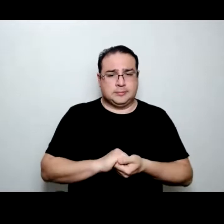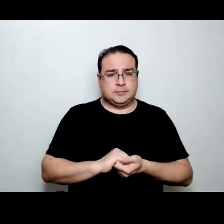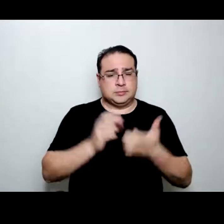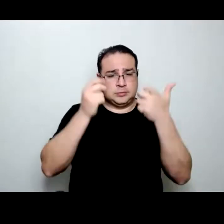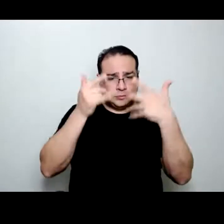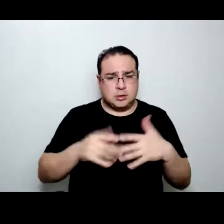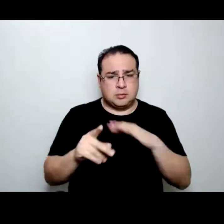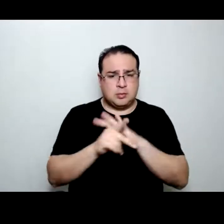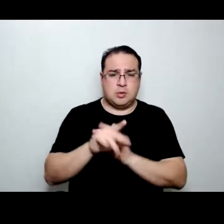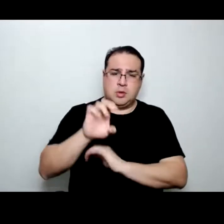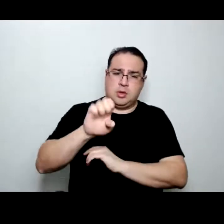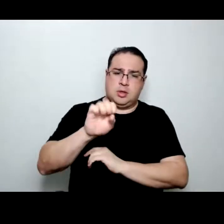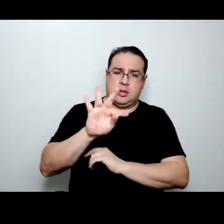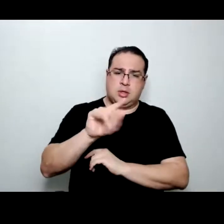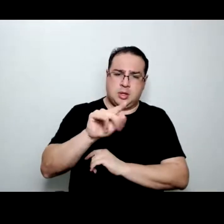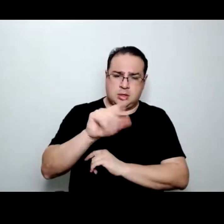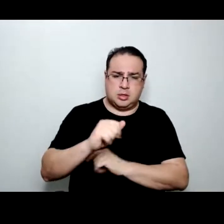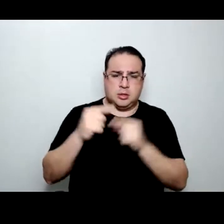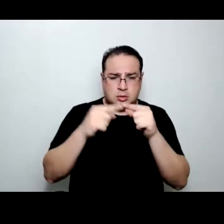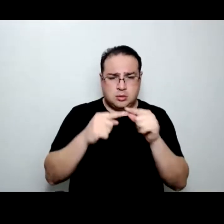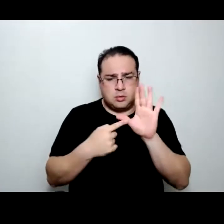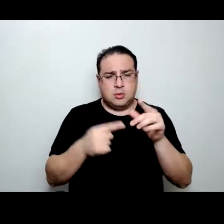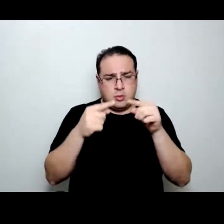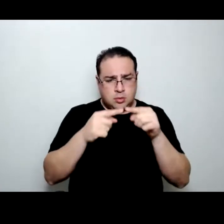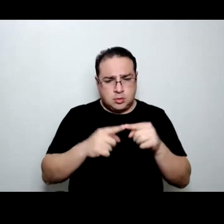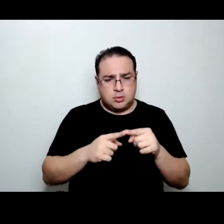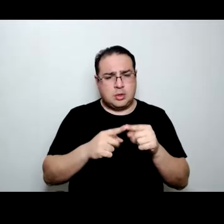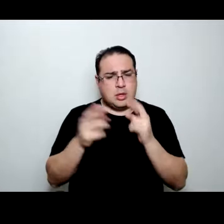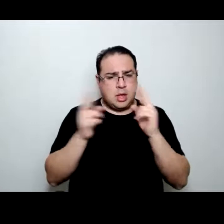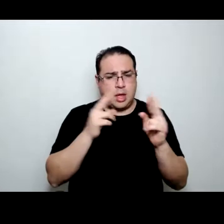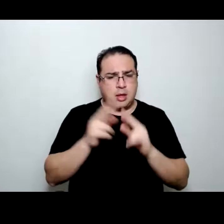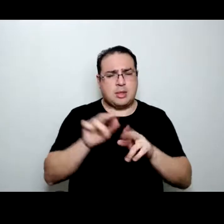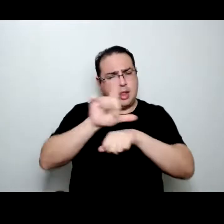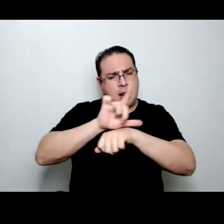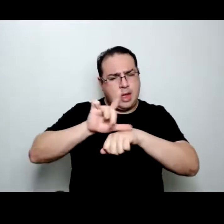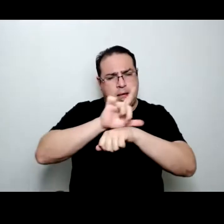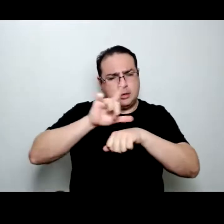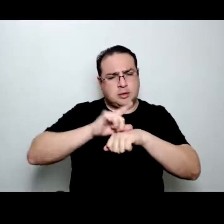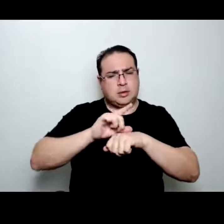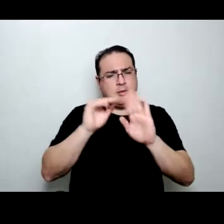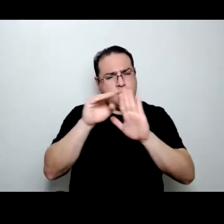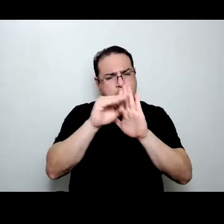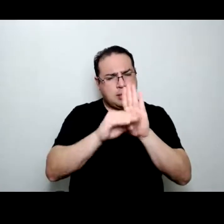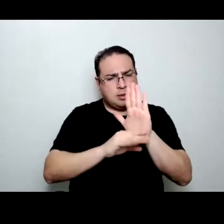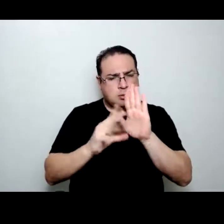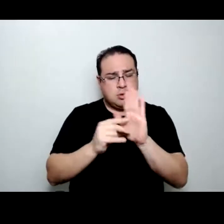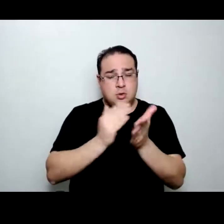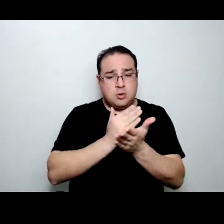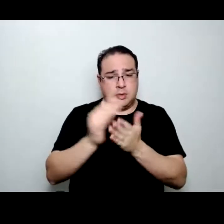descrição estática de um elemento do paradigma lexical de uma língua, quer dizer, da entrada